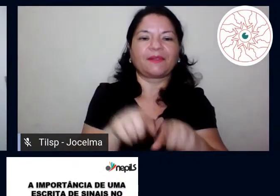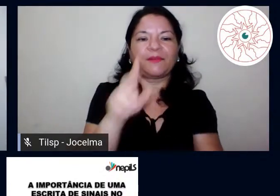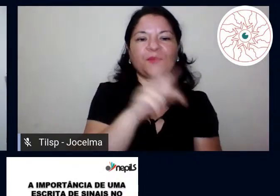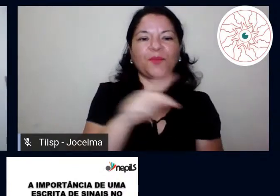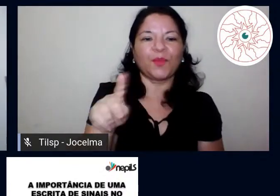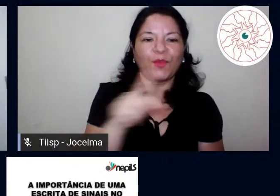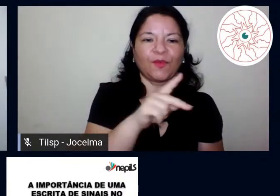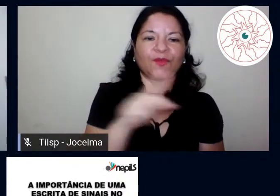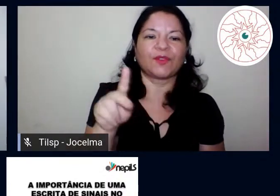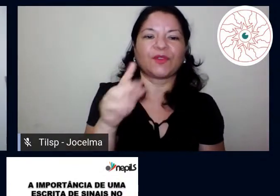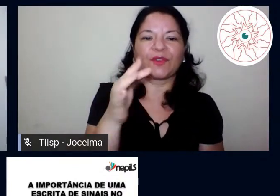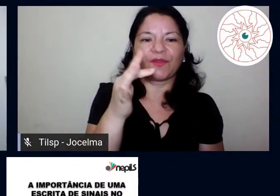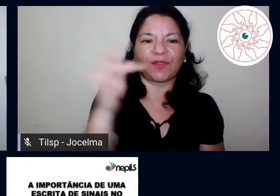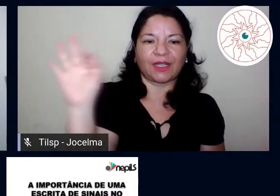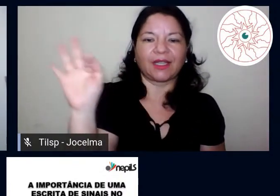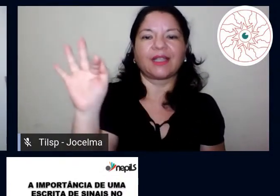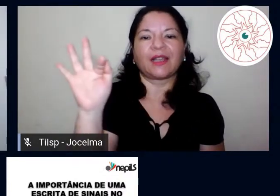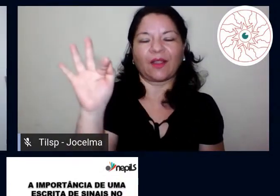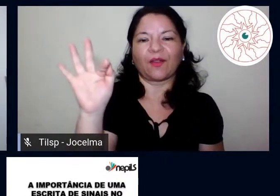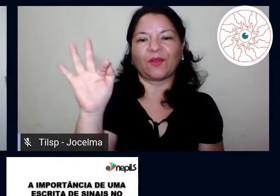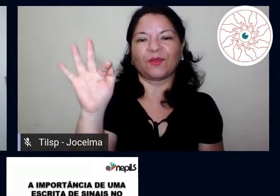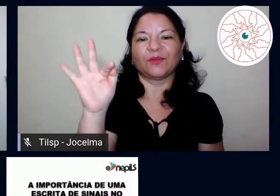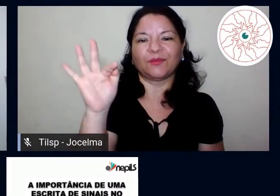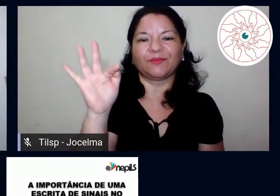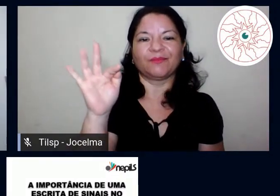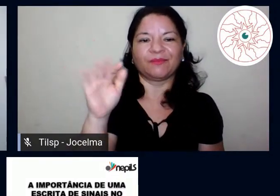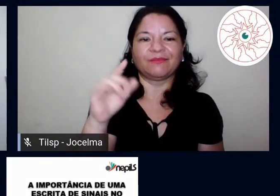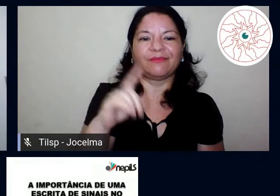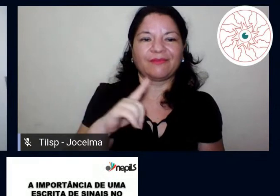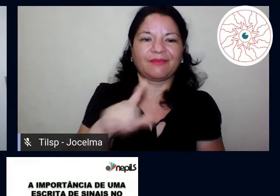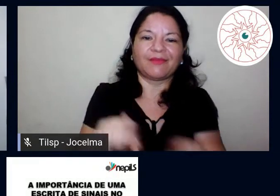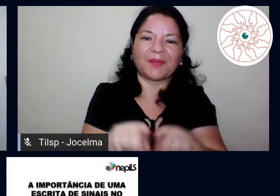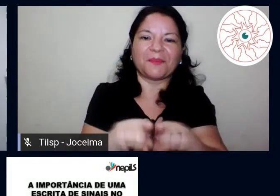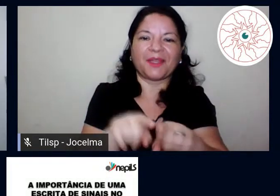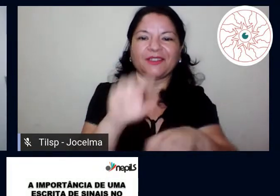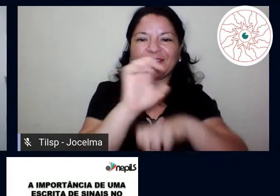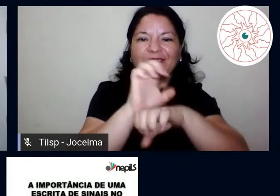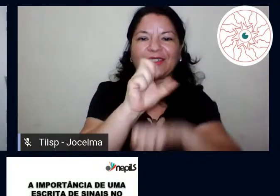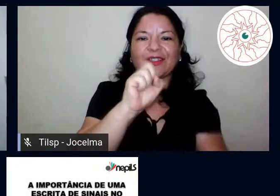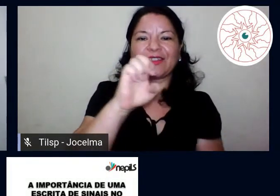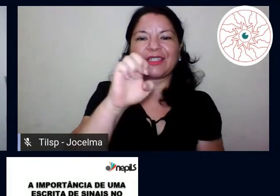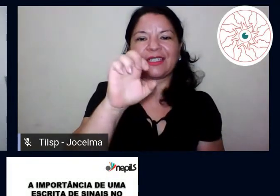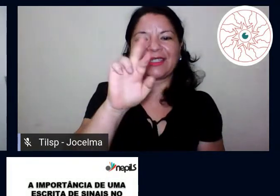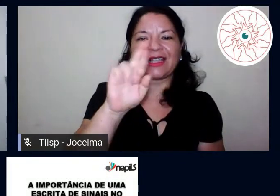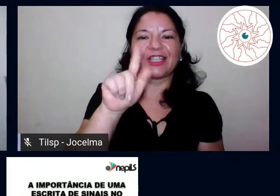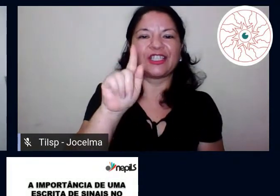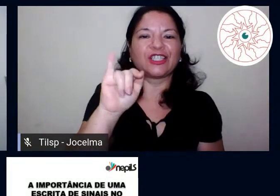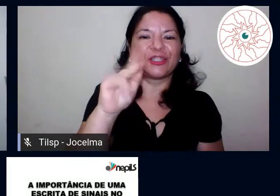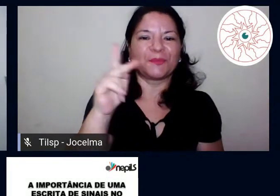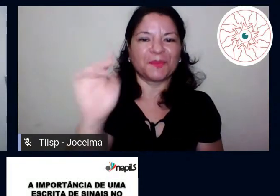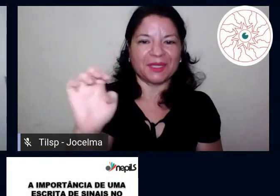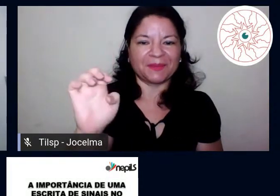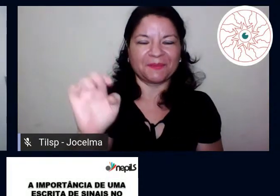Federal de Sergipe, professora surda, né? Então, esse é um trabalho a três